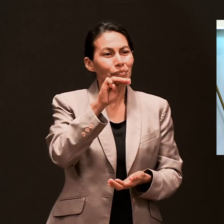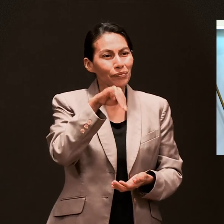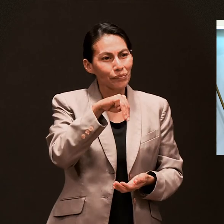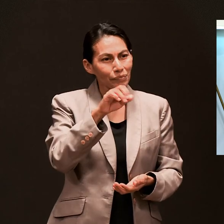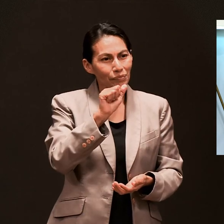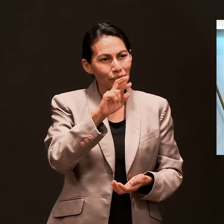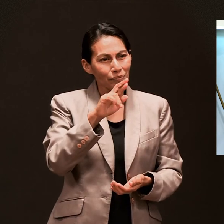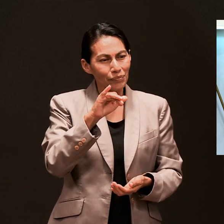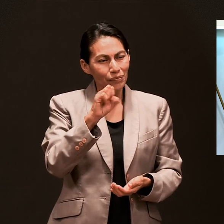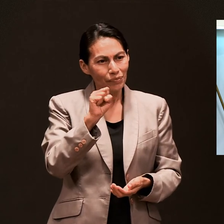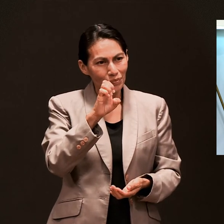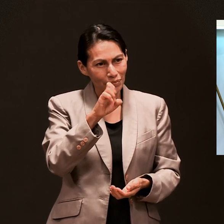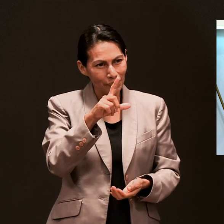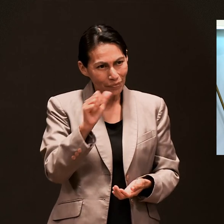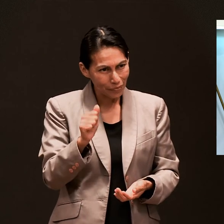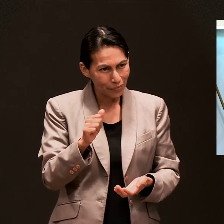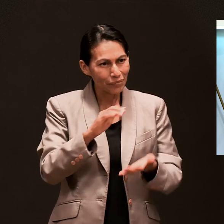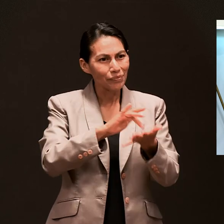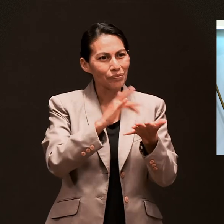amén